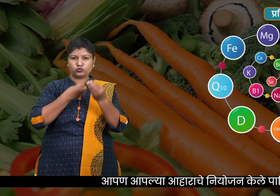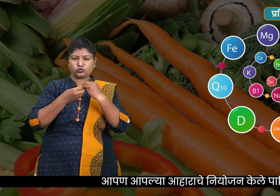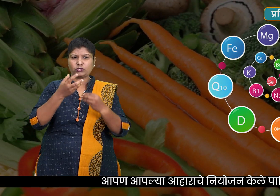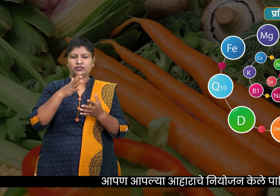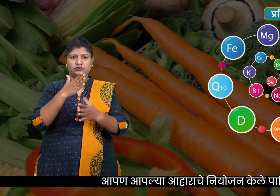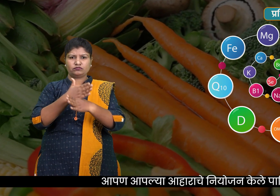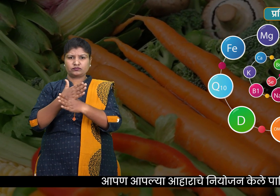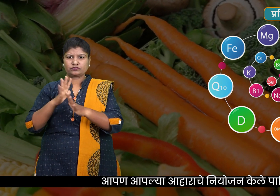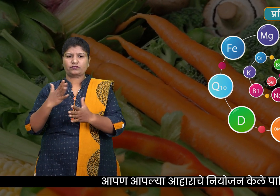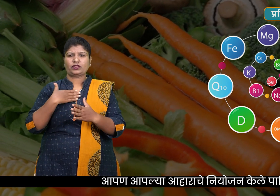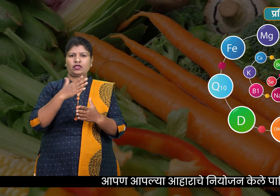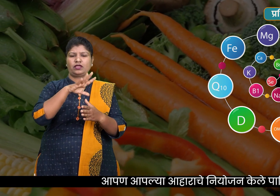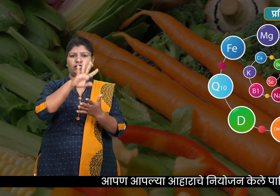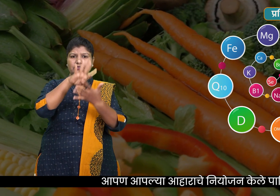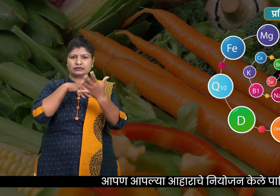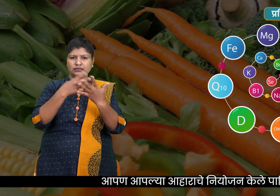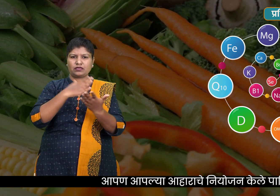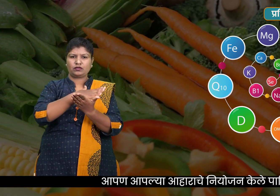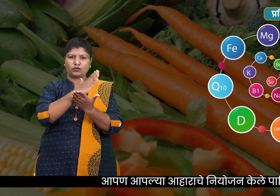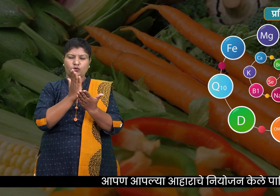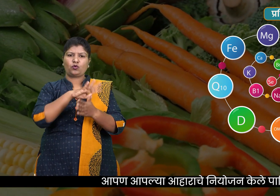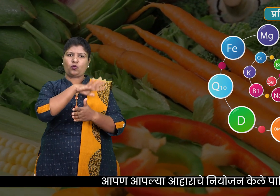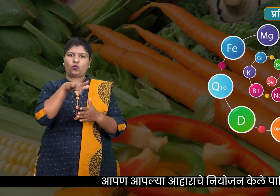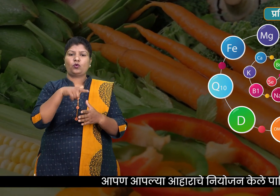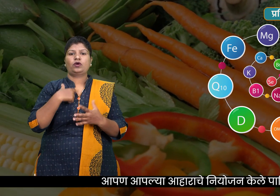आपण आपल्या आहाराचे नियोजन केले पाहिजे.